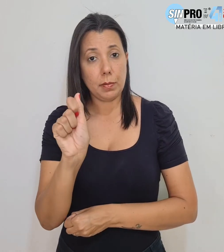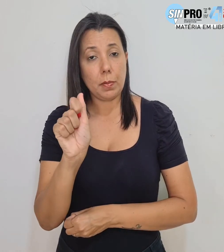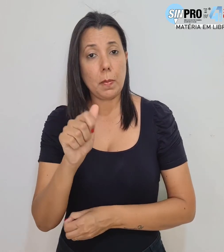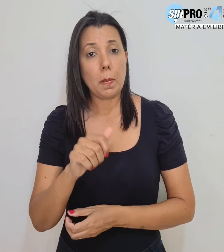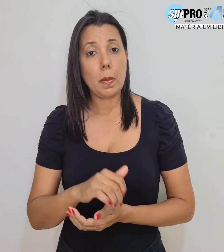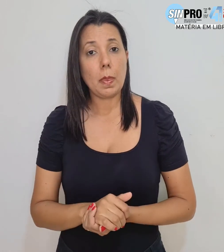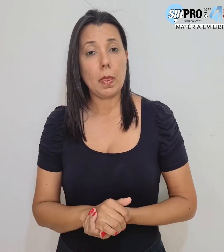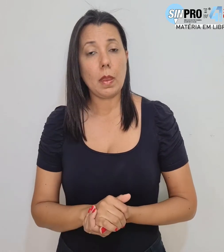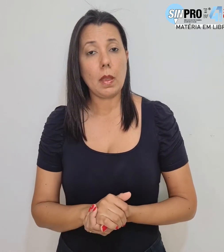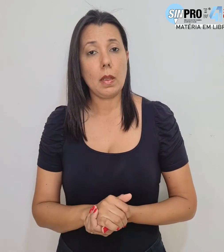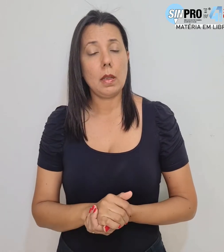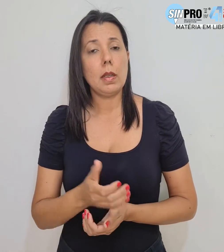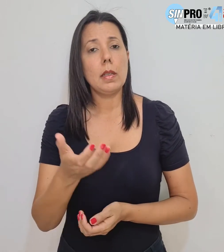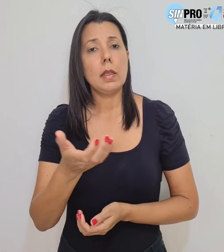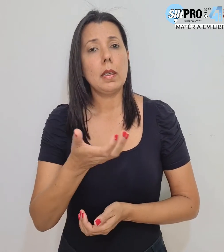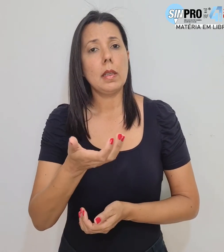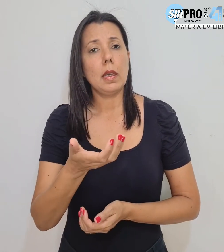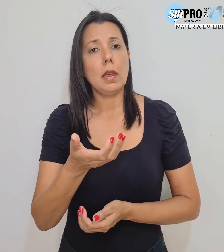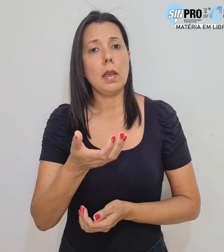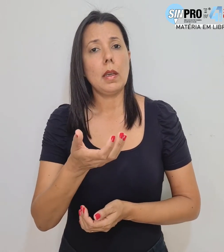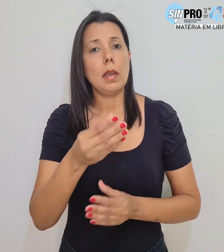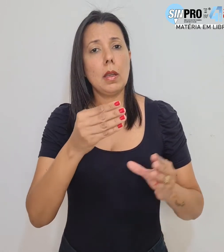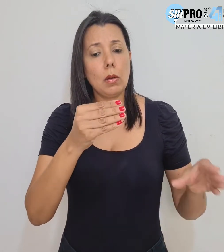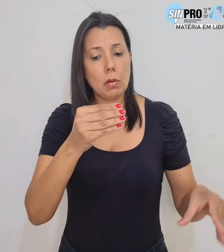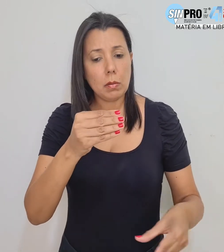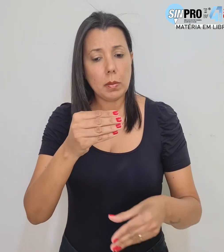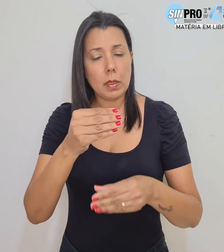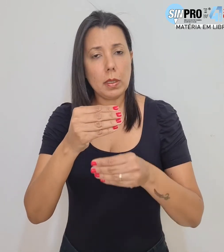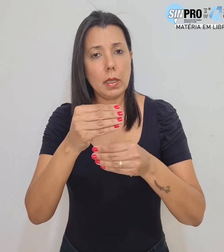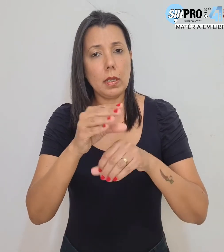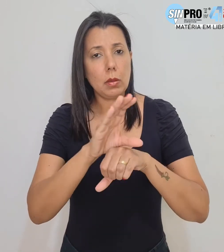que se pretende inserir na Constituição Federal,